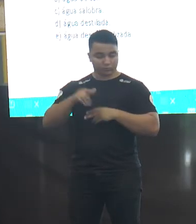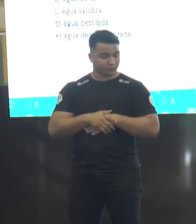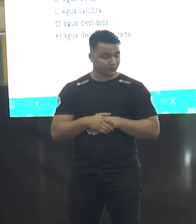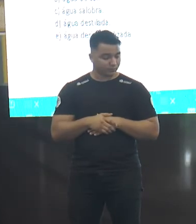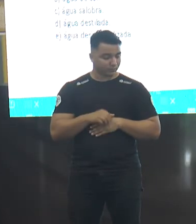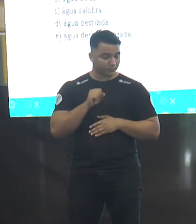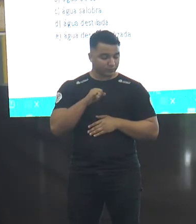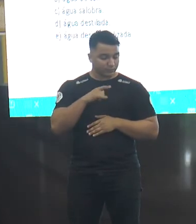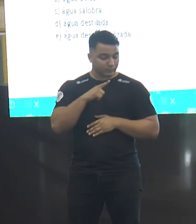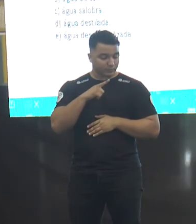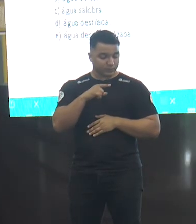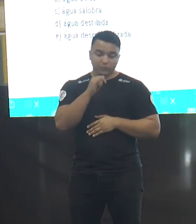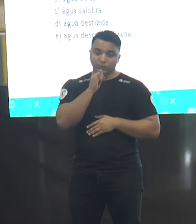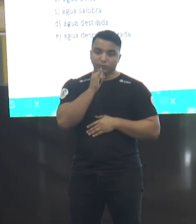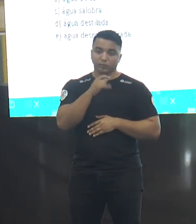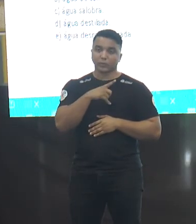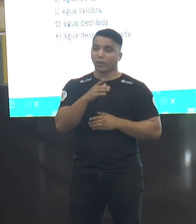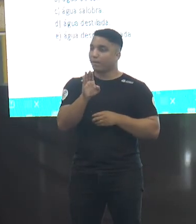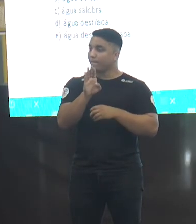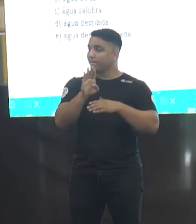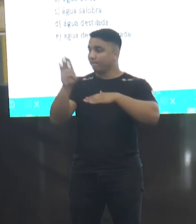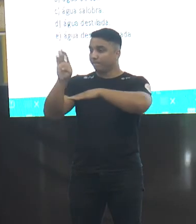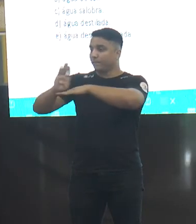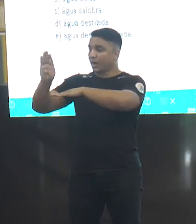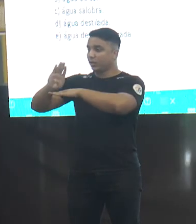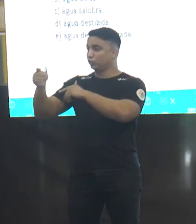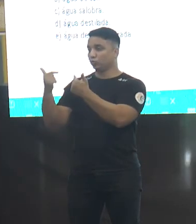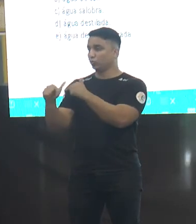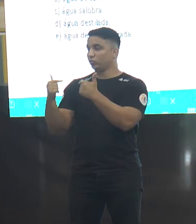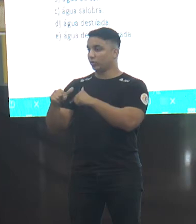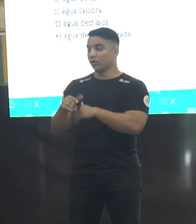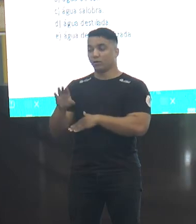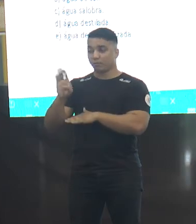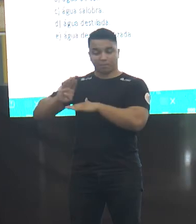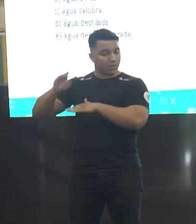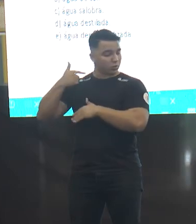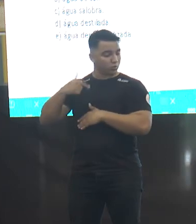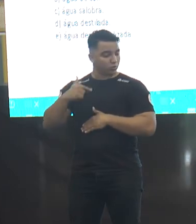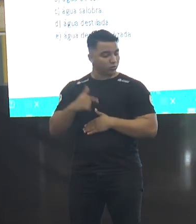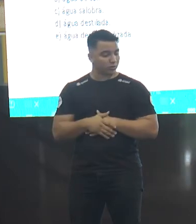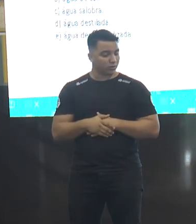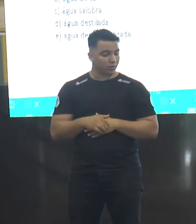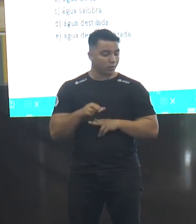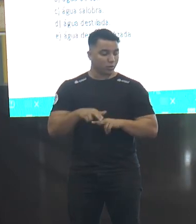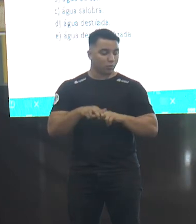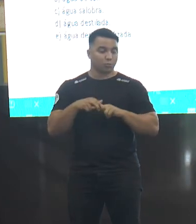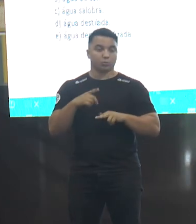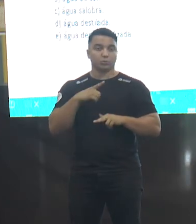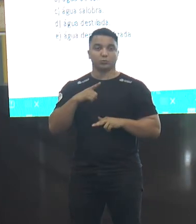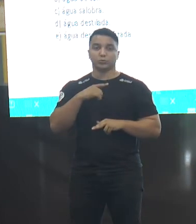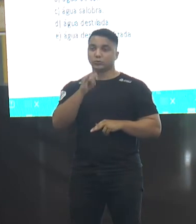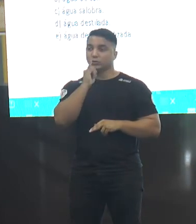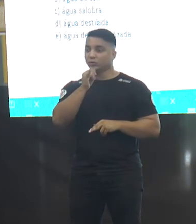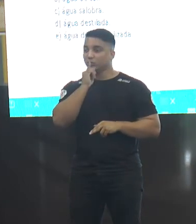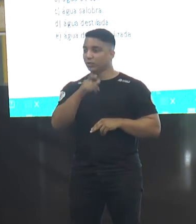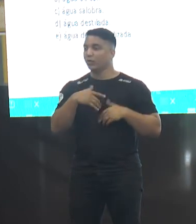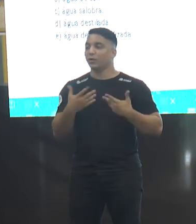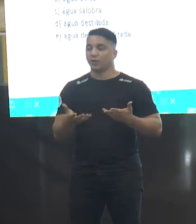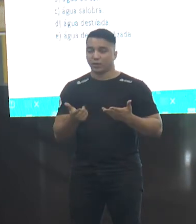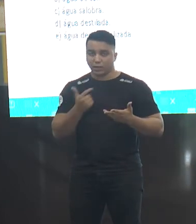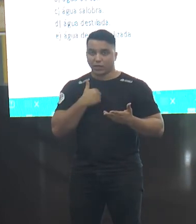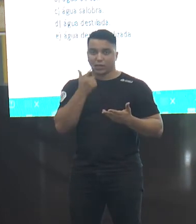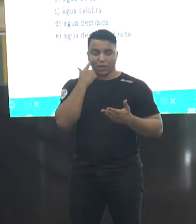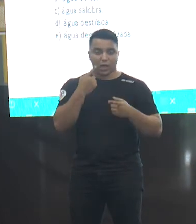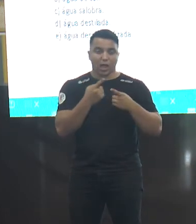cálcio e magnésio, não tem base. Se não tem base, quer dizer que não neutraliza o